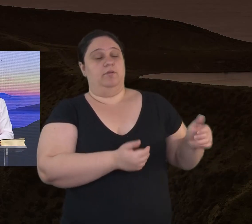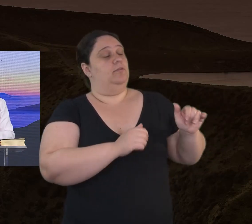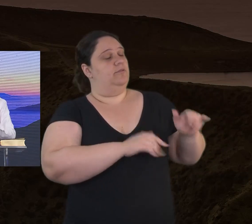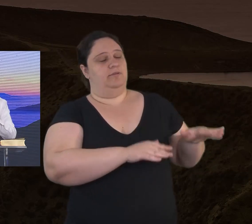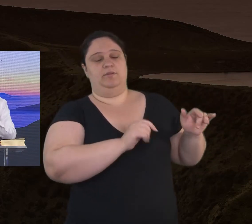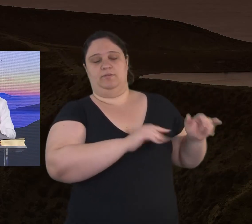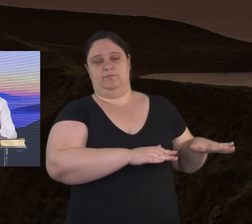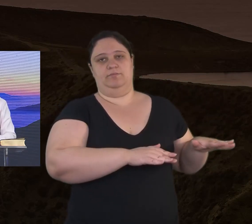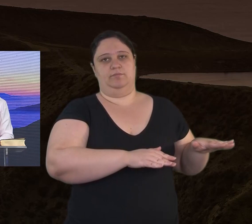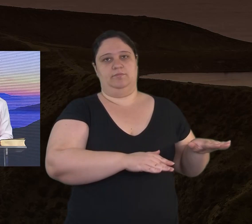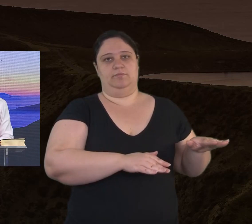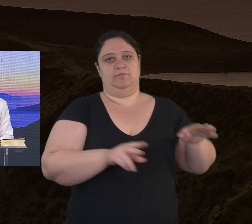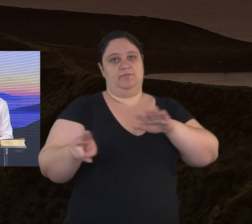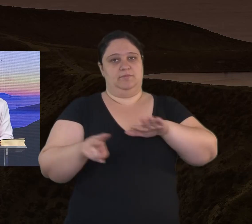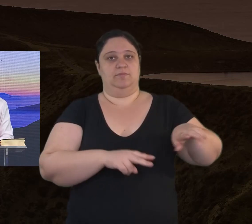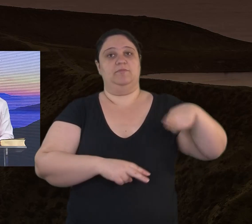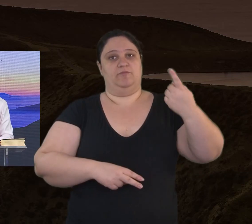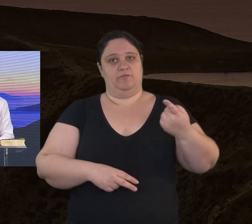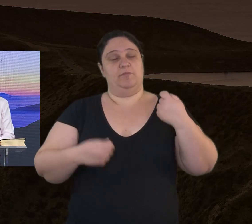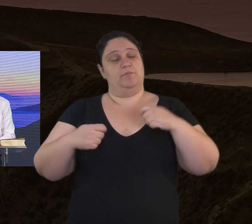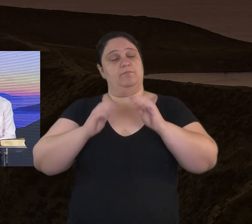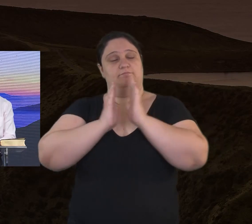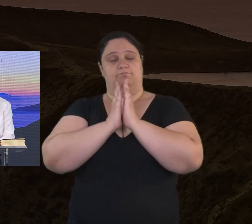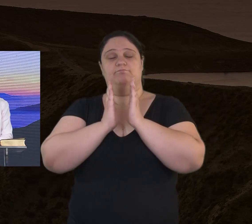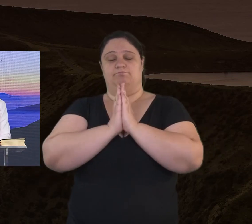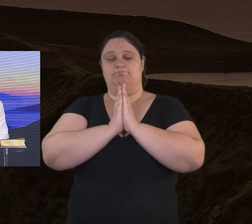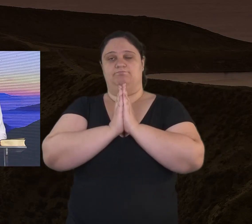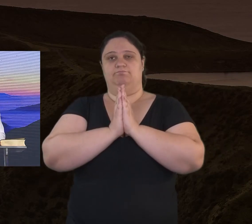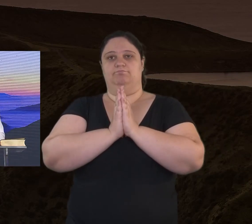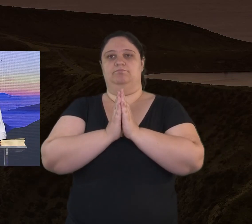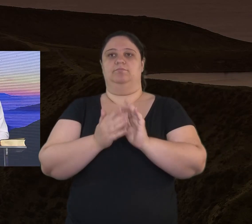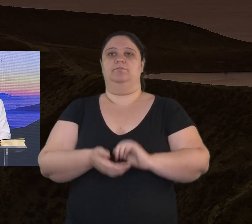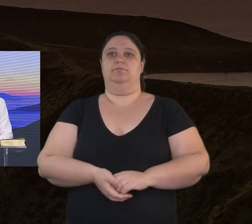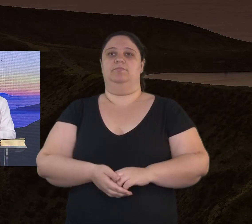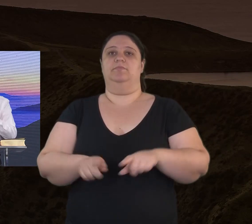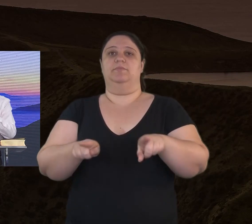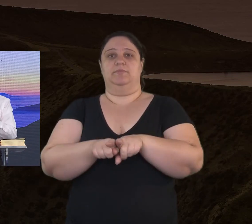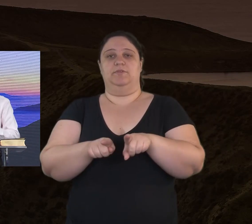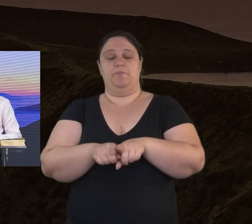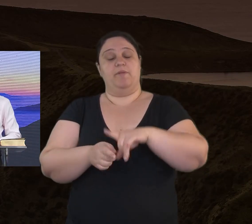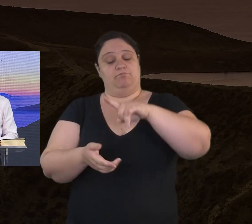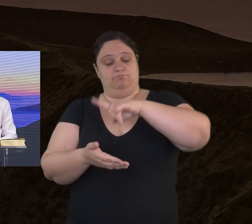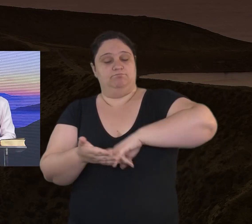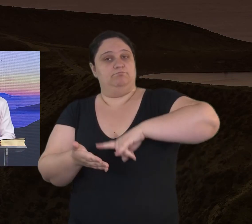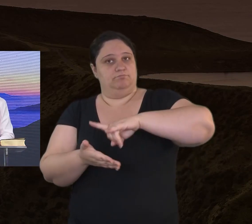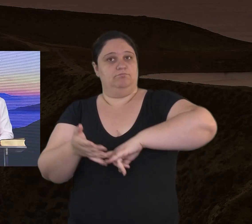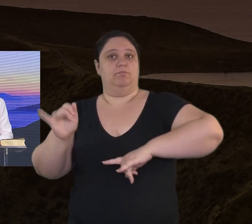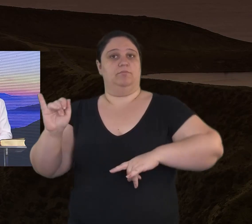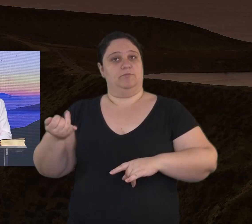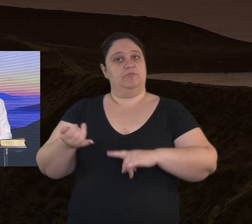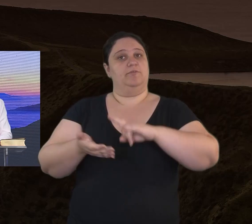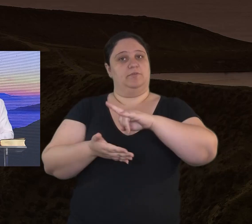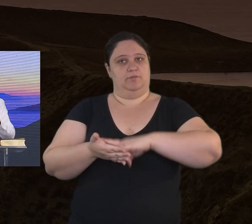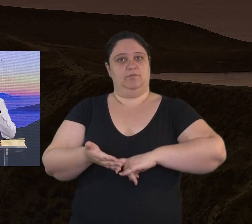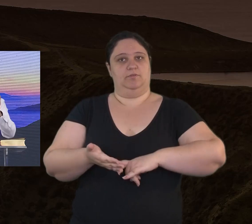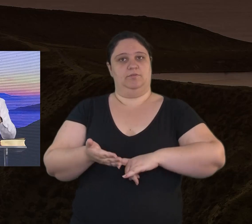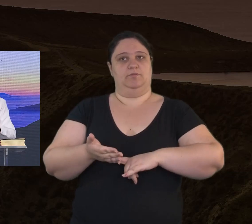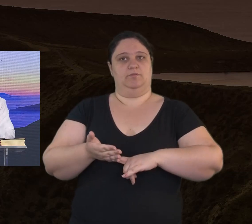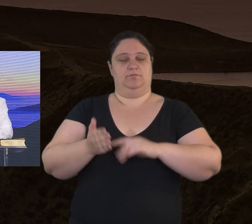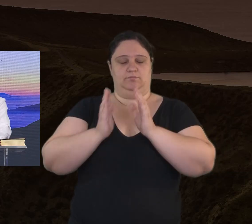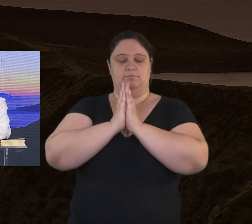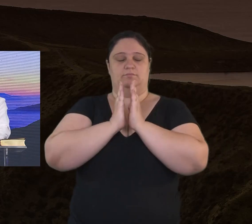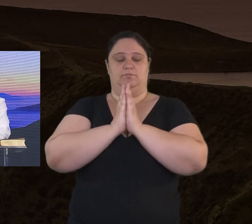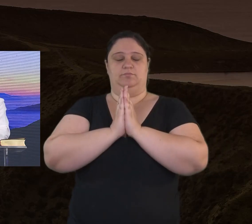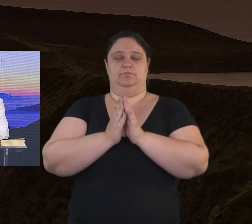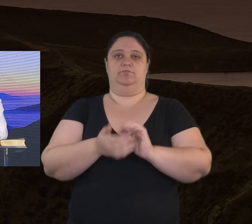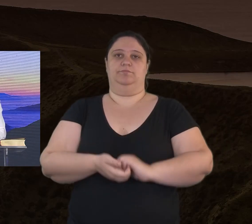vem. Vamos orar pela conferência, tá? E também vamos, né, fazer inscrições para a conferência. Vamos fazer uma oração